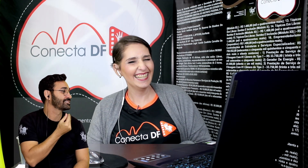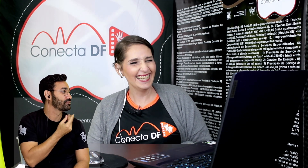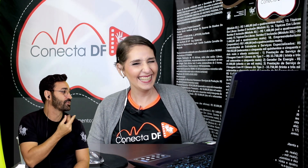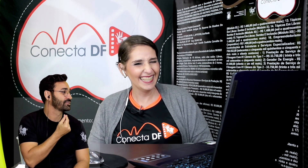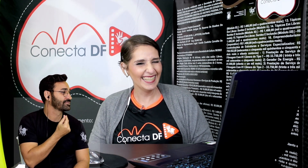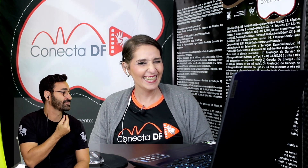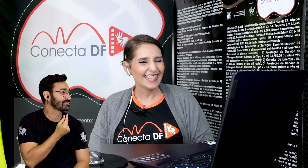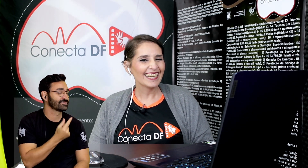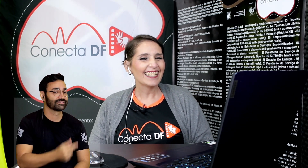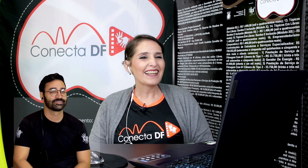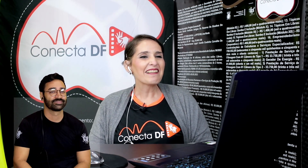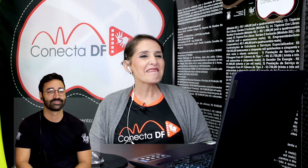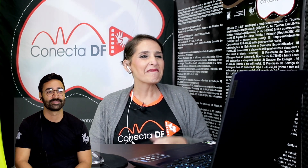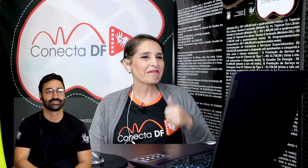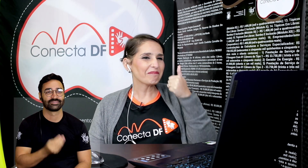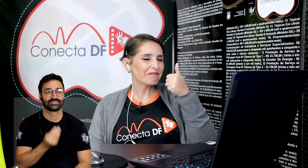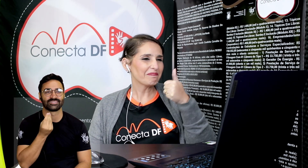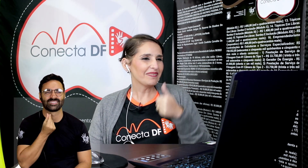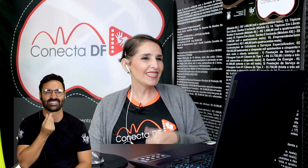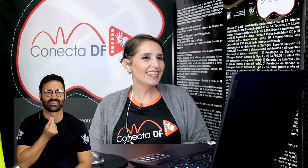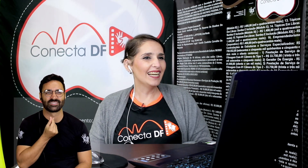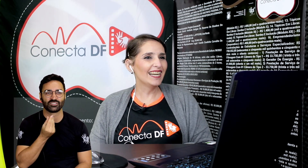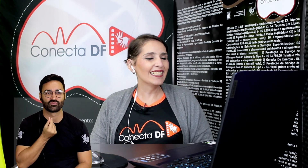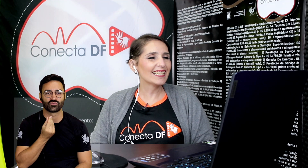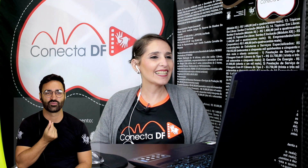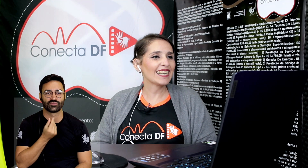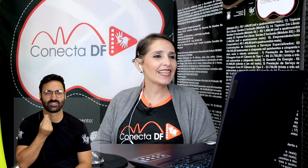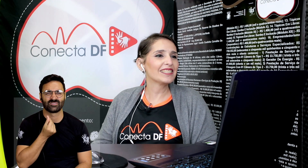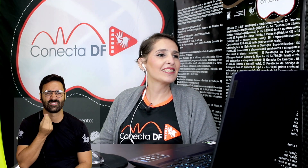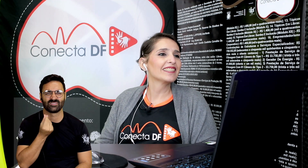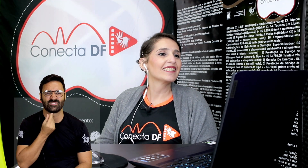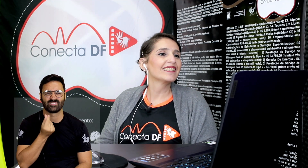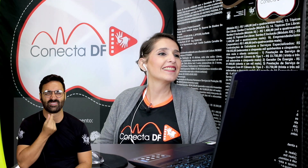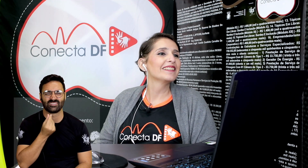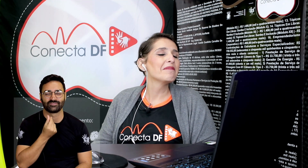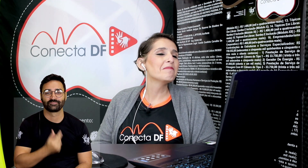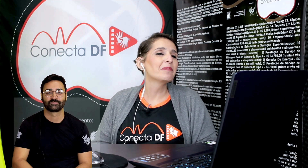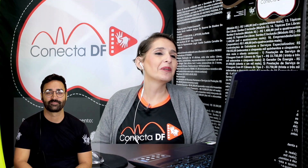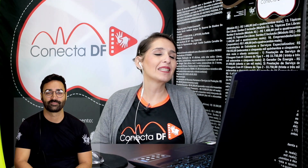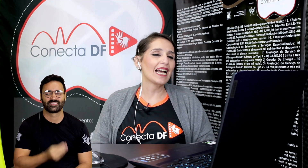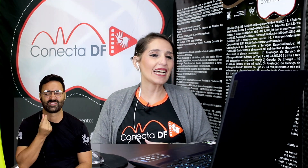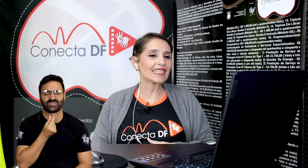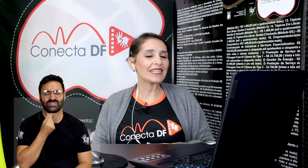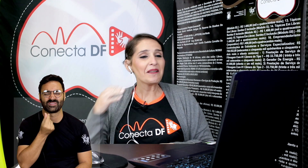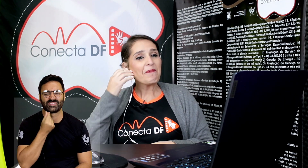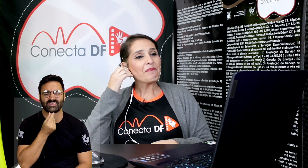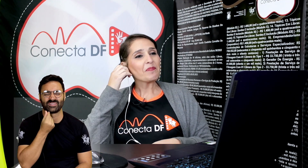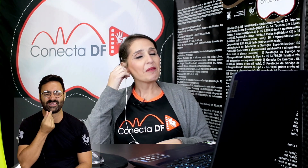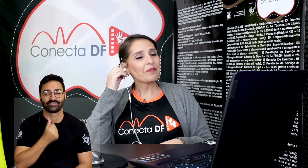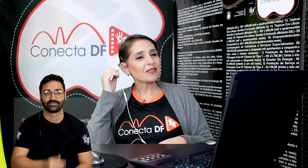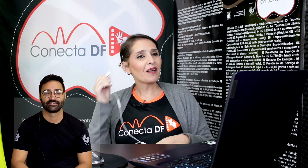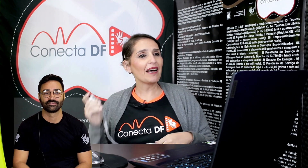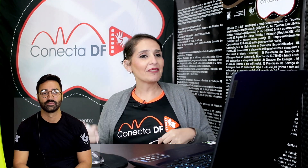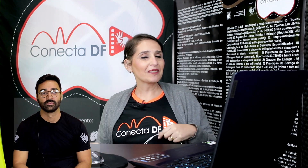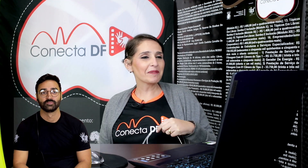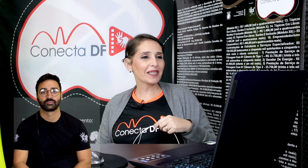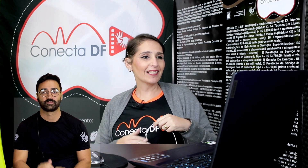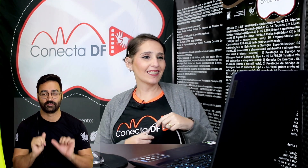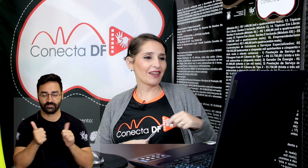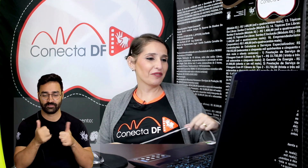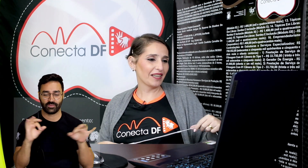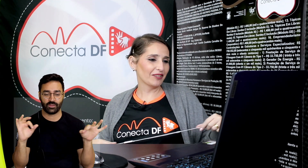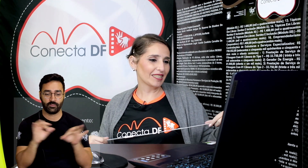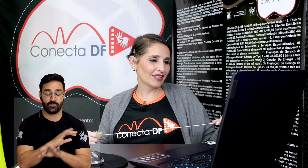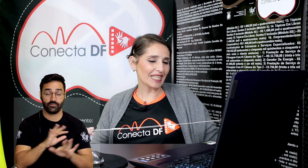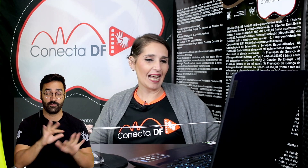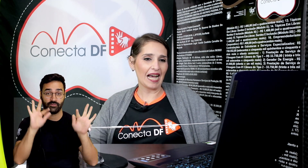Verdade. Sabor. Verdade. Tá bom, professora, obrigada. Por nada. Pessoal, estamos chegando